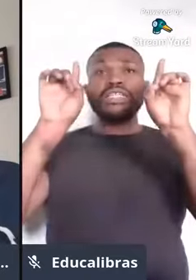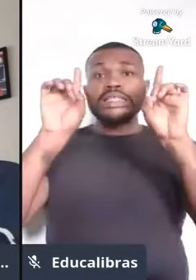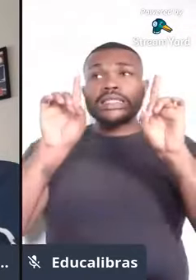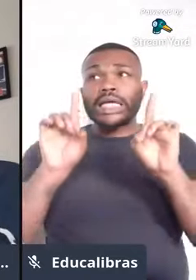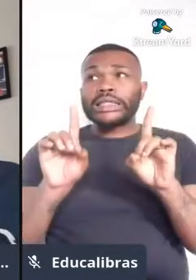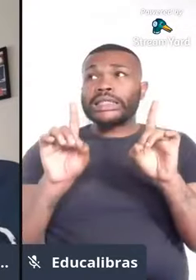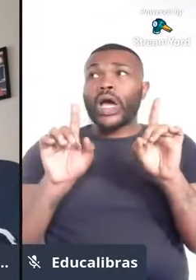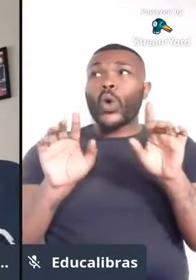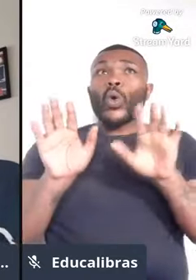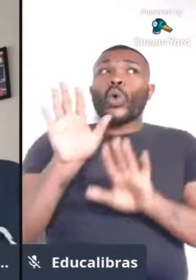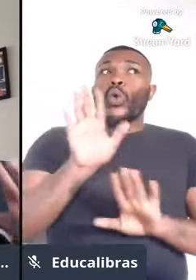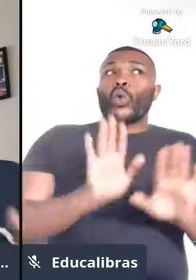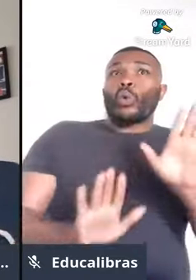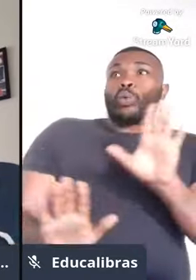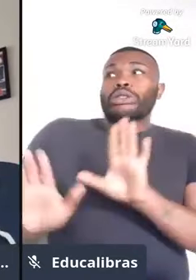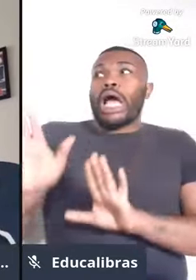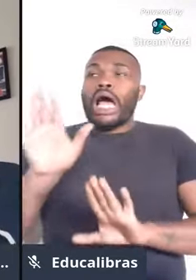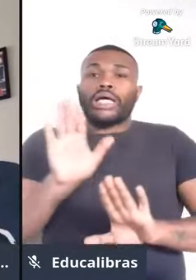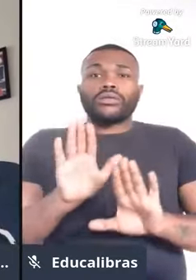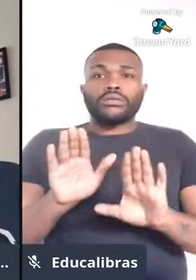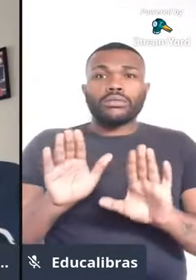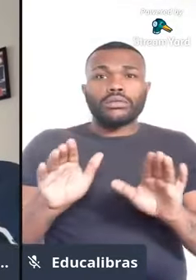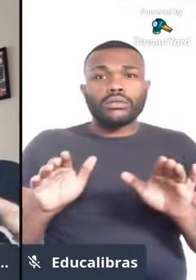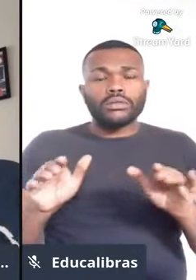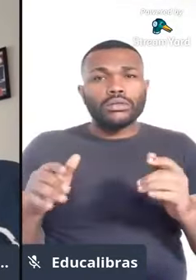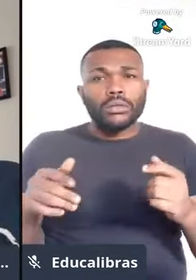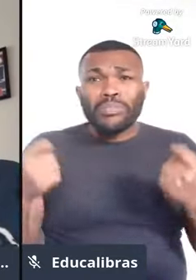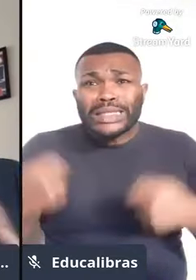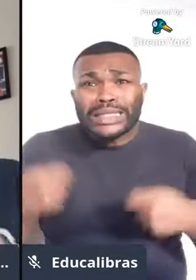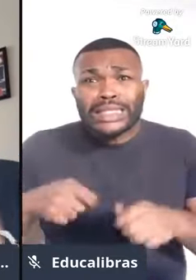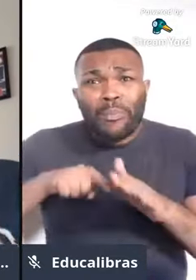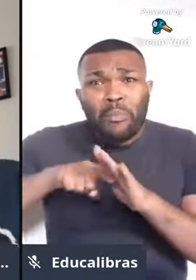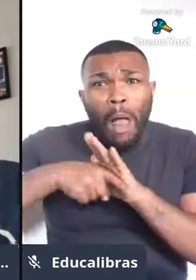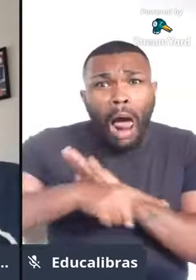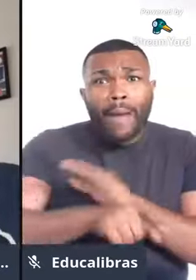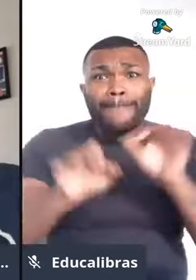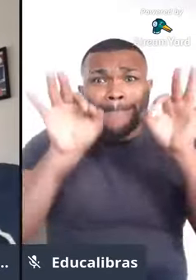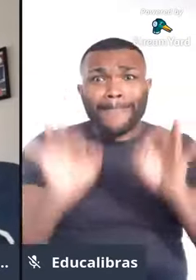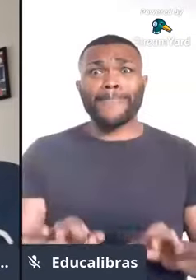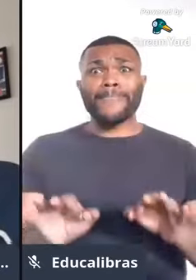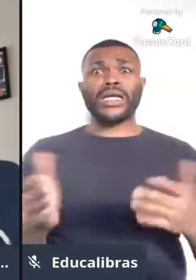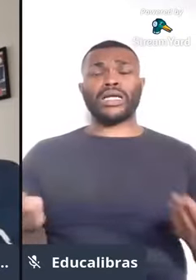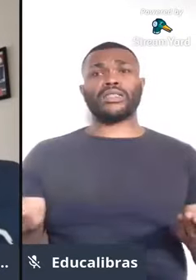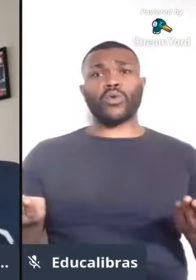mais profunda, sabe? Que impede uma visão real. Entendeu? Eu penso dessa forma.